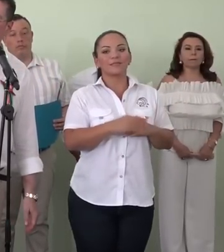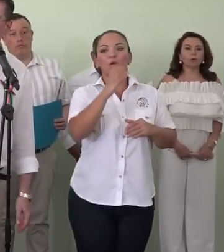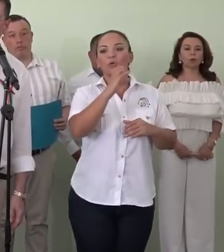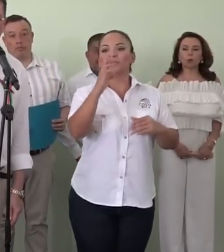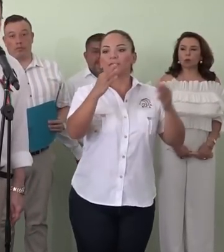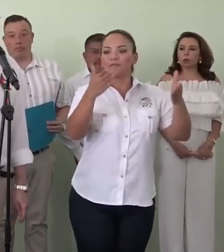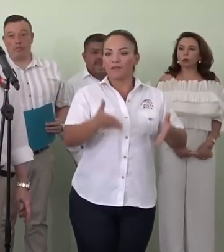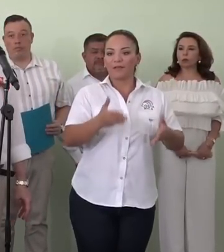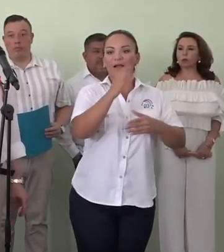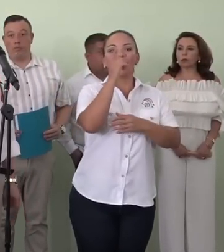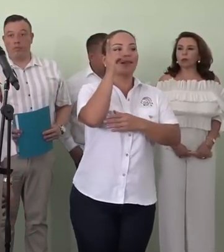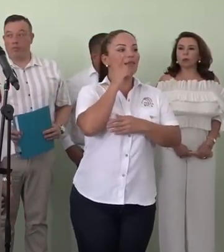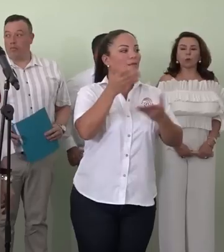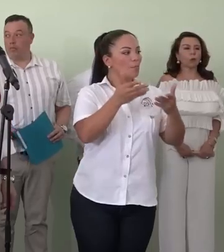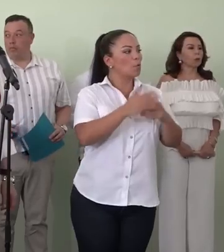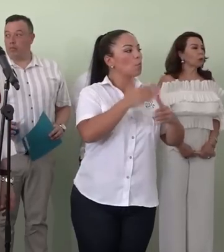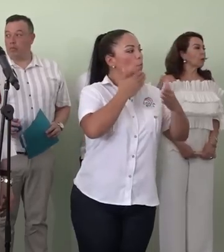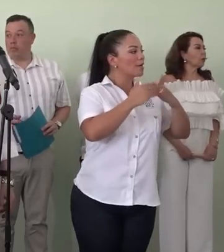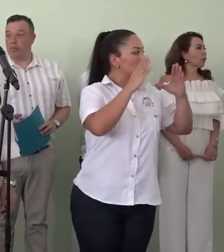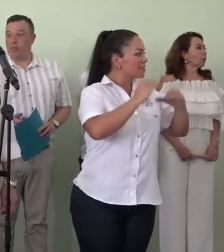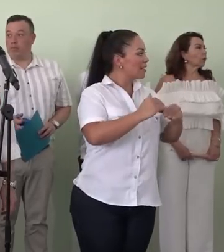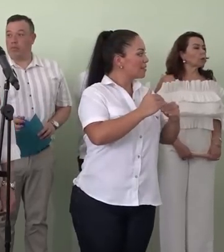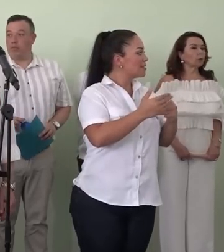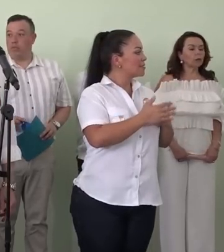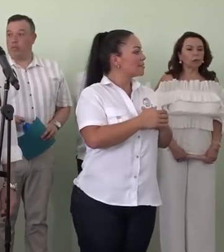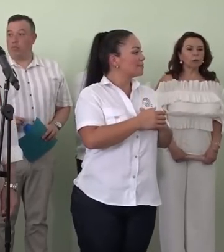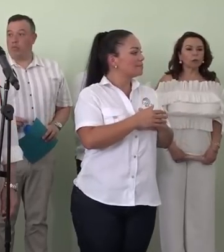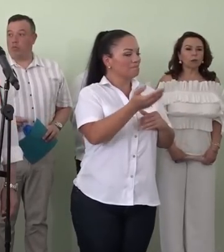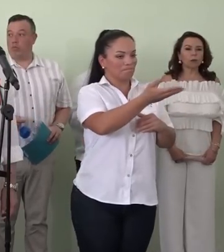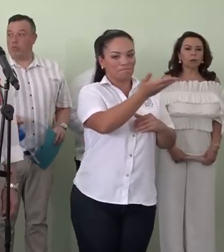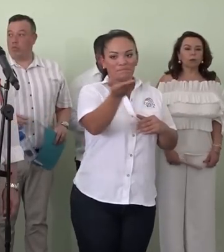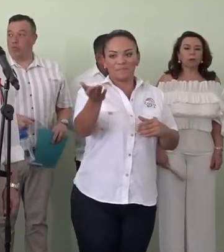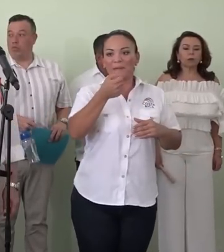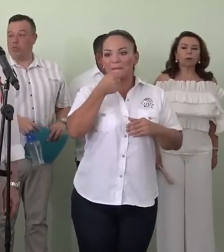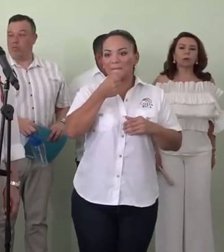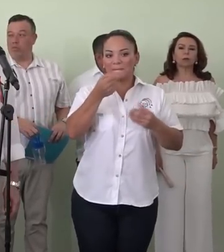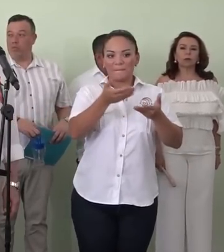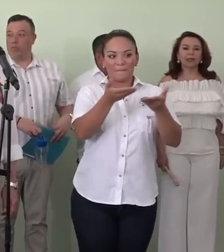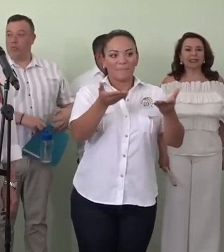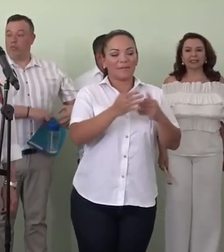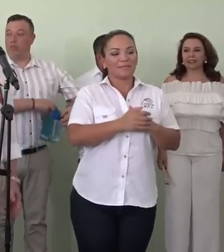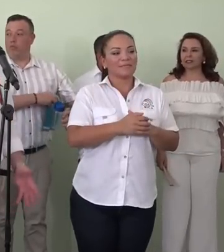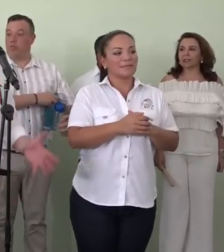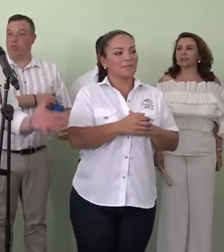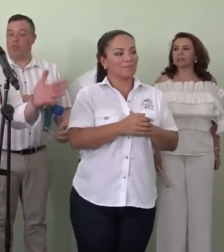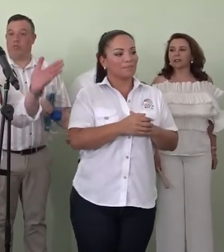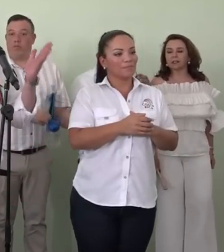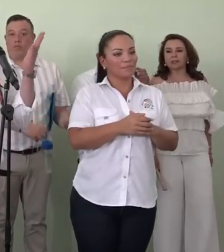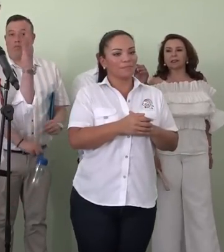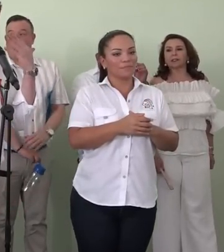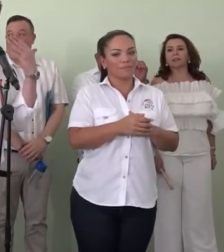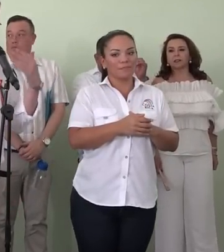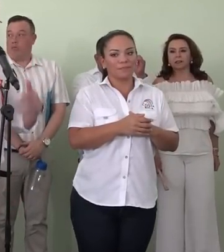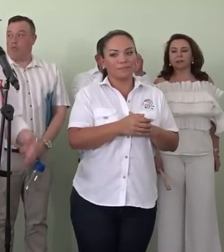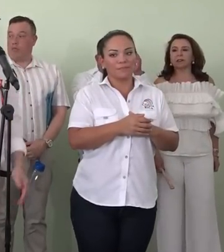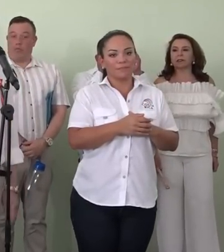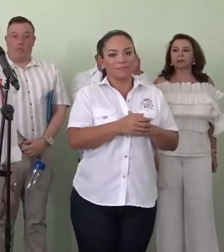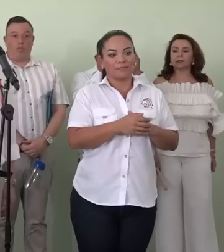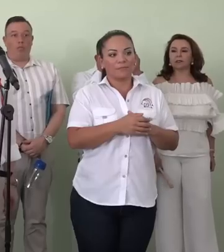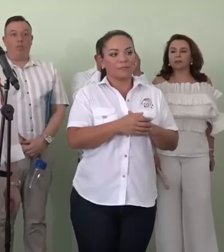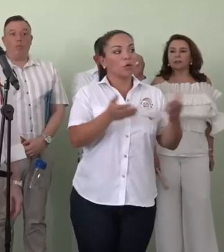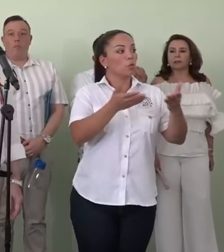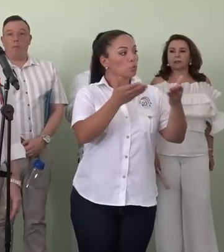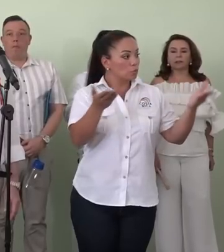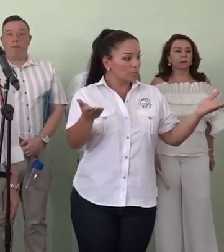Costa Rica, Limón. Buenas tardes a los señores y señoras de la prensa. Y ustedes, me